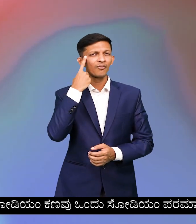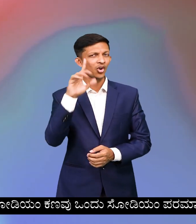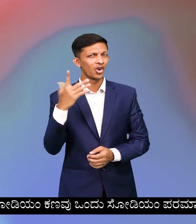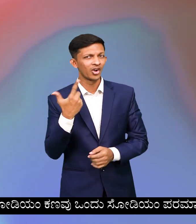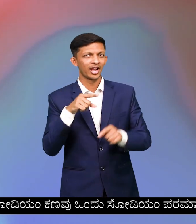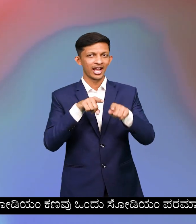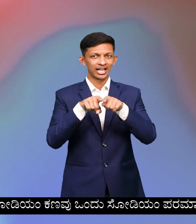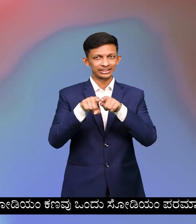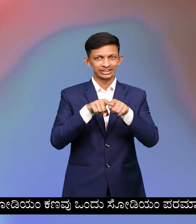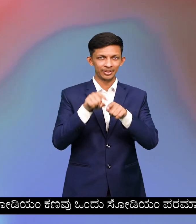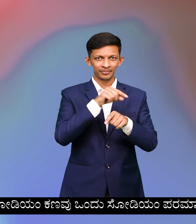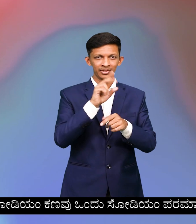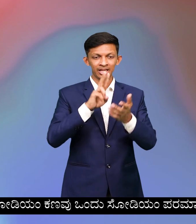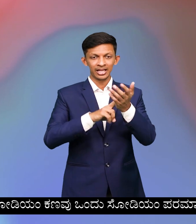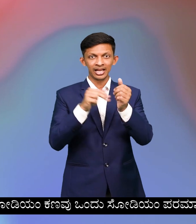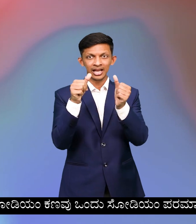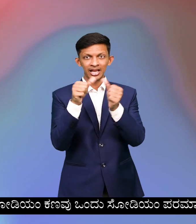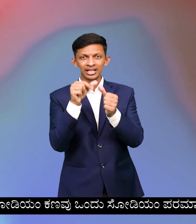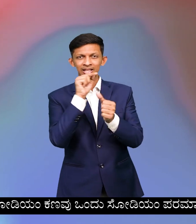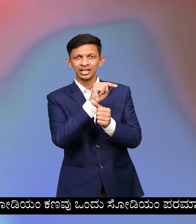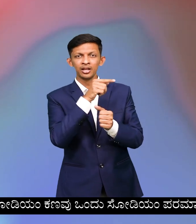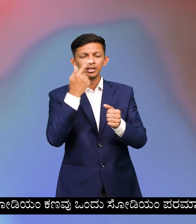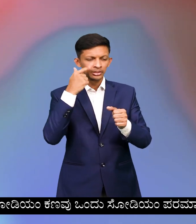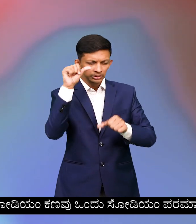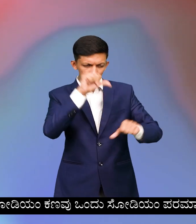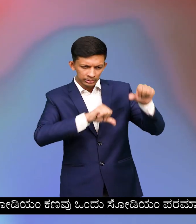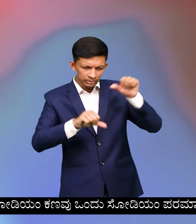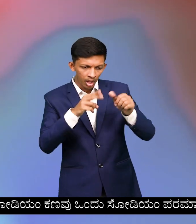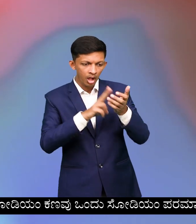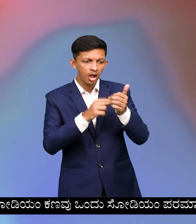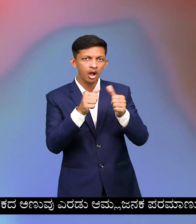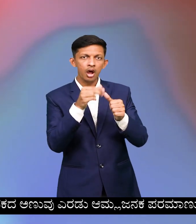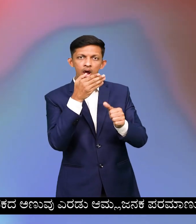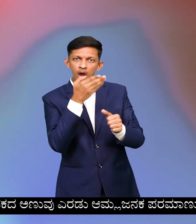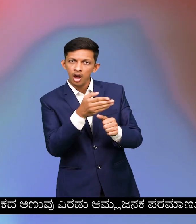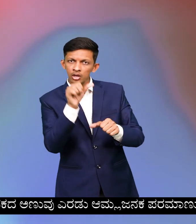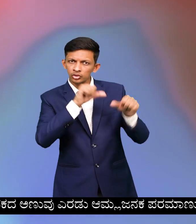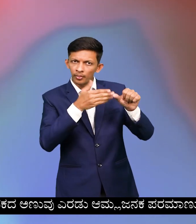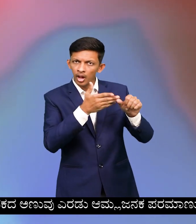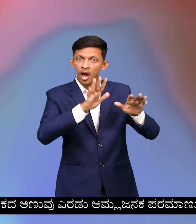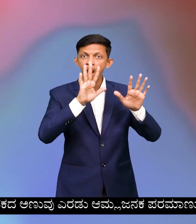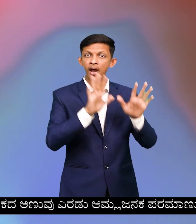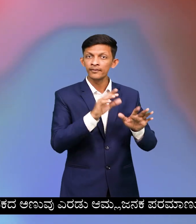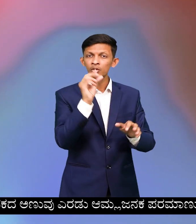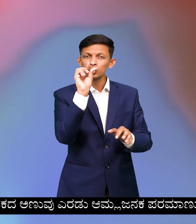ಉದಾಹರಣೆಗೆ, ಒಂದು ಸೋಡಿಯಂ ಕಣವು ಒಂದು ಸೋಡಿಯಂ ಪರಮಾಣುವನ್ನು ಹೊಂದಿರುತ್ತದೆ. ಆದರೆ ಒಂದು ಆಮ್ಲಜನಕದ